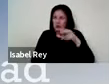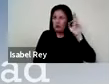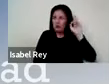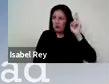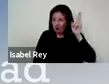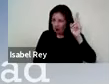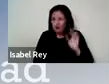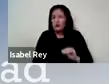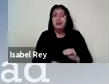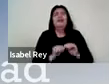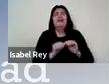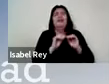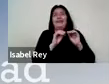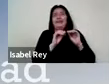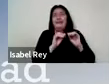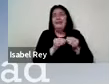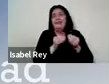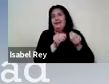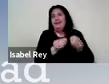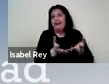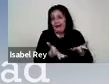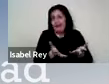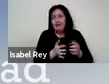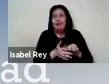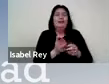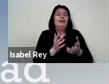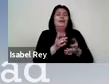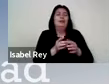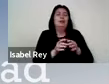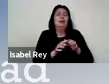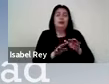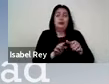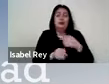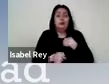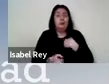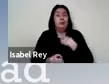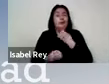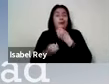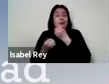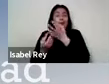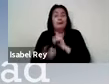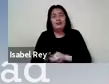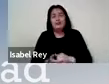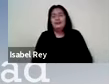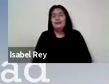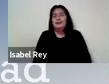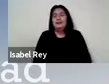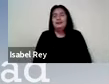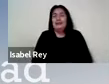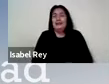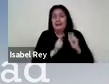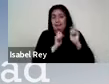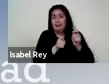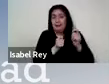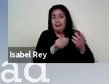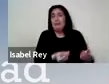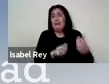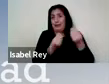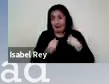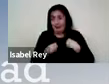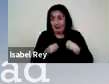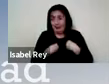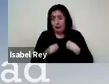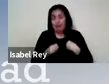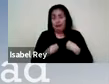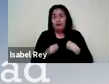Huella. Así es. Y créeme que te voy a hacer una confesión. El premio que me dieron